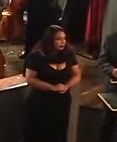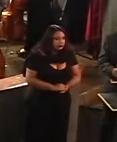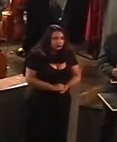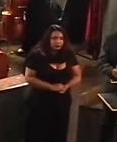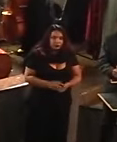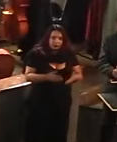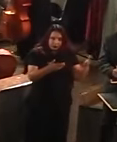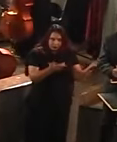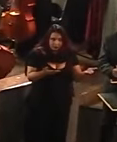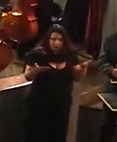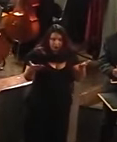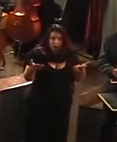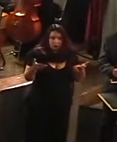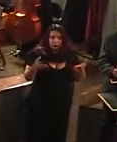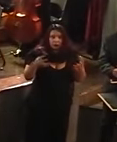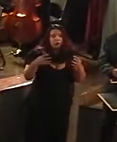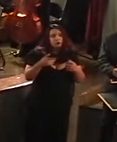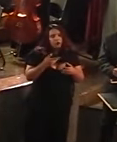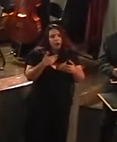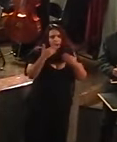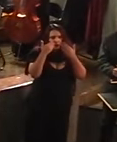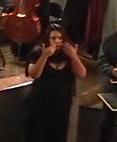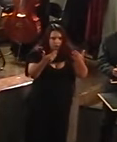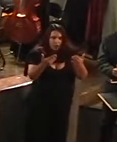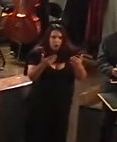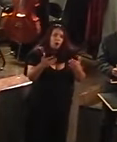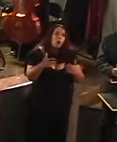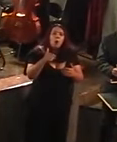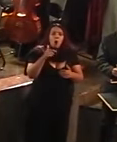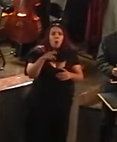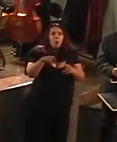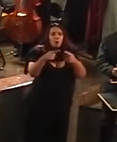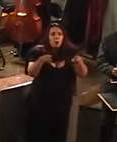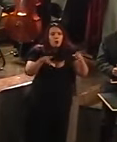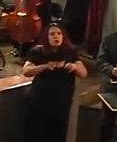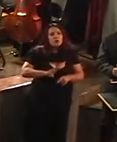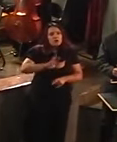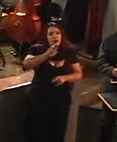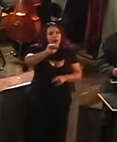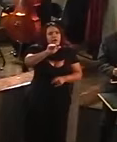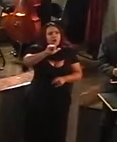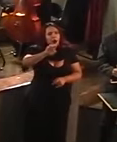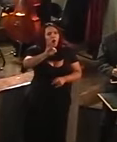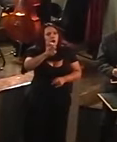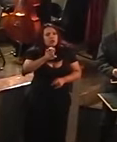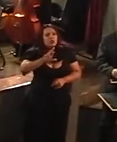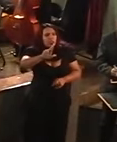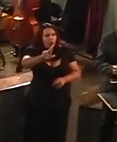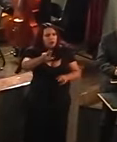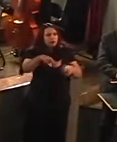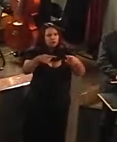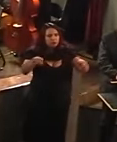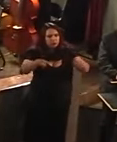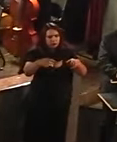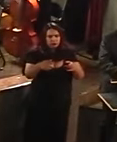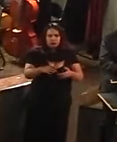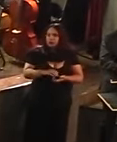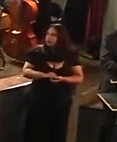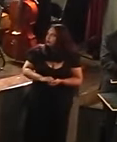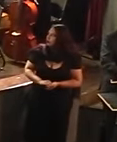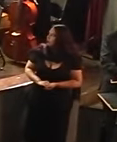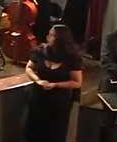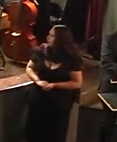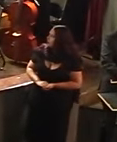Senhoras e senhores, com vocês, o regente Walter Costa Bacildo.